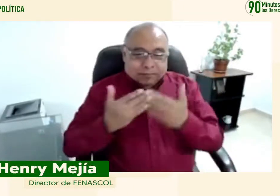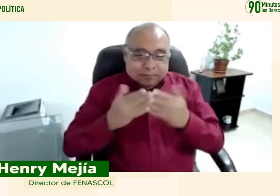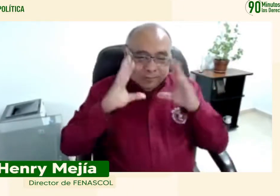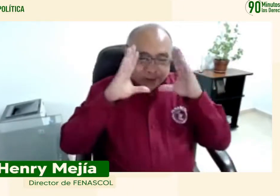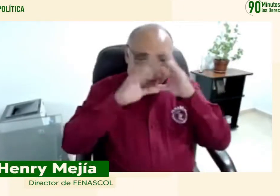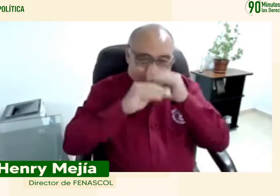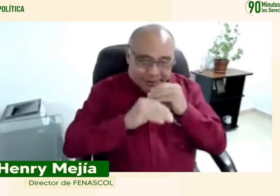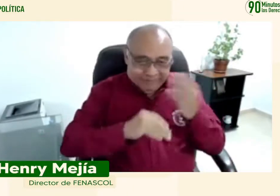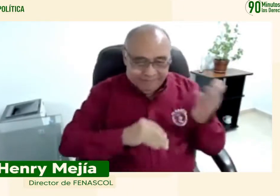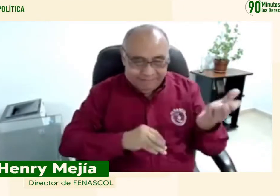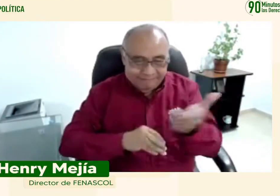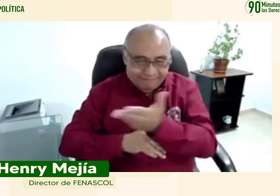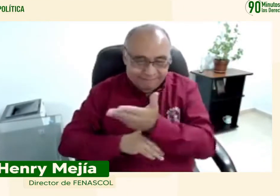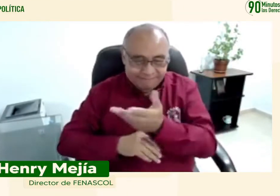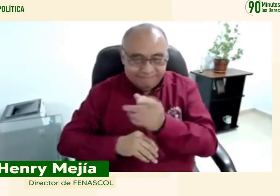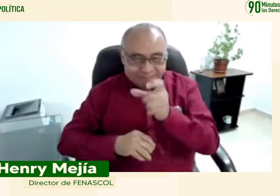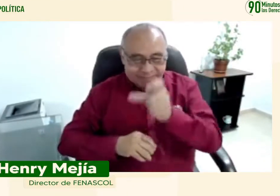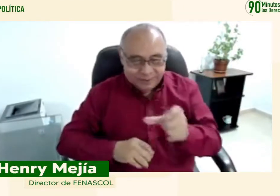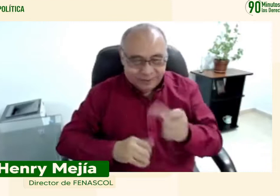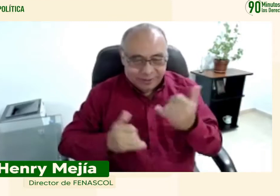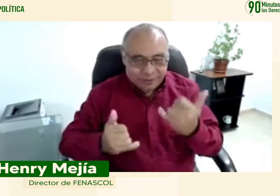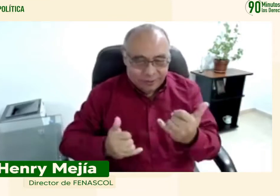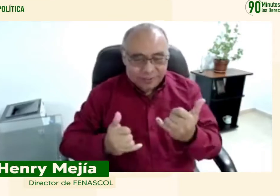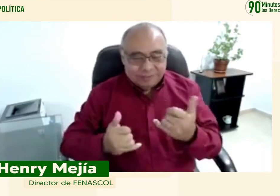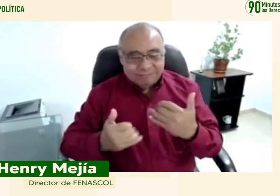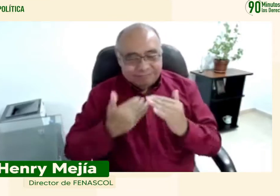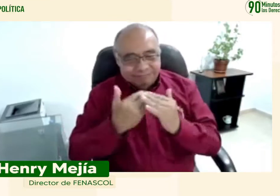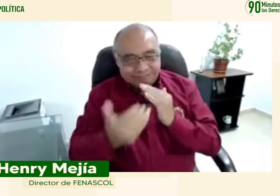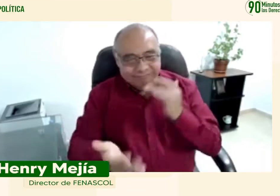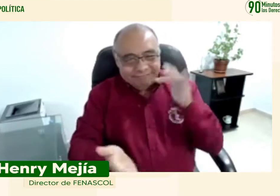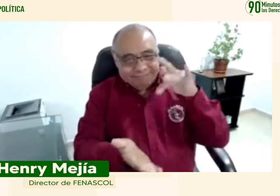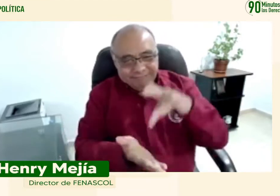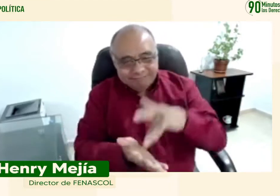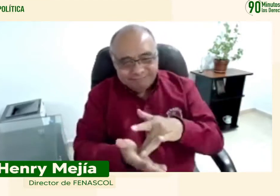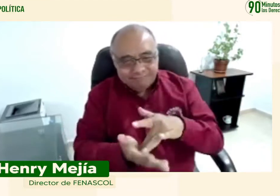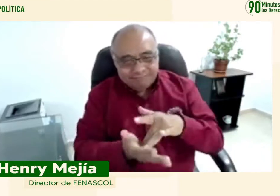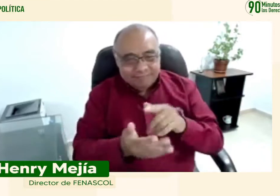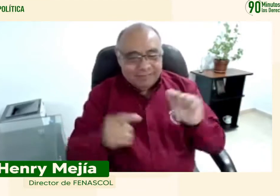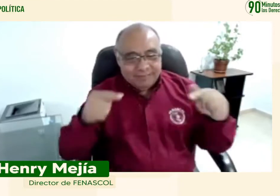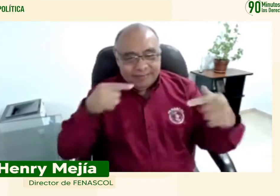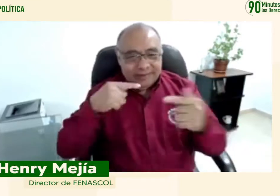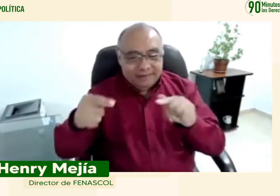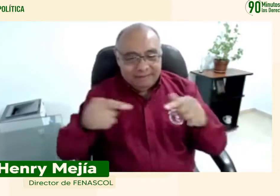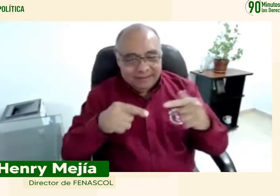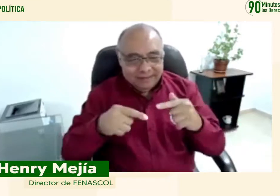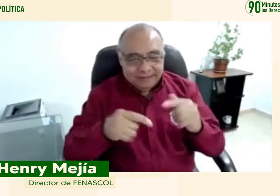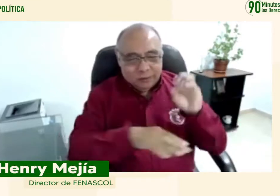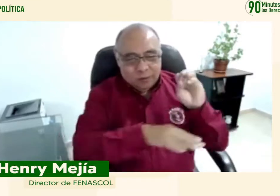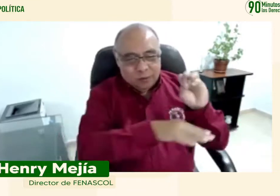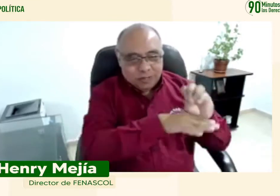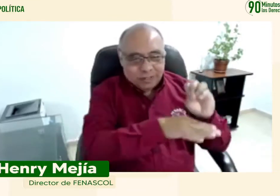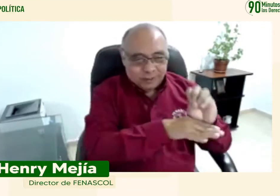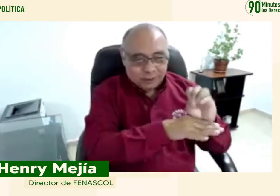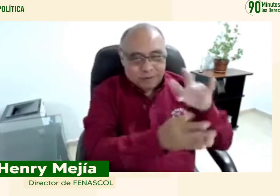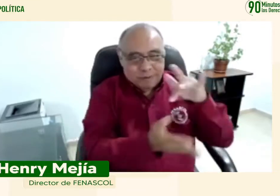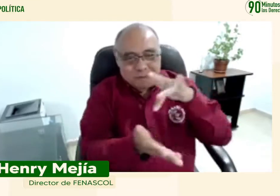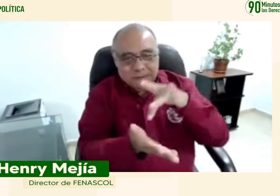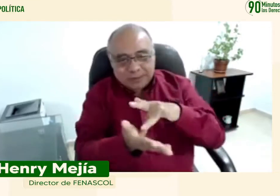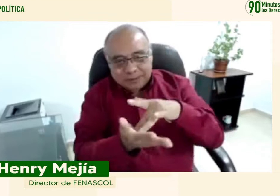hola muy buenas noches para todas y todos los que nos están viendo en ese momento muchísimas gracias por la invitación y en